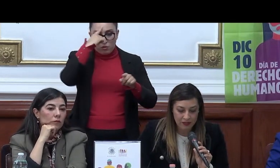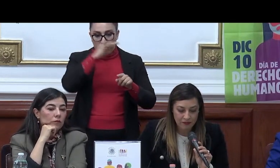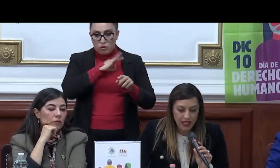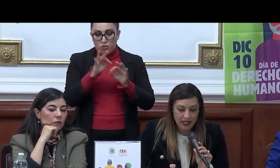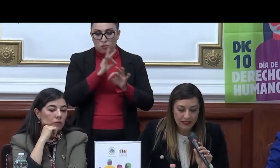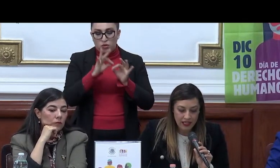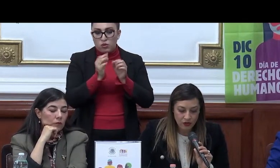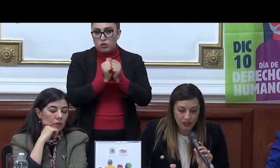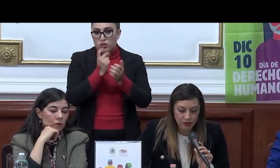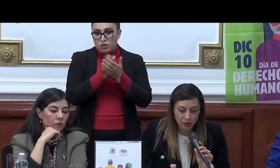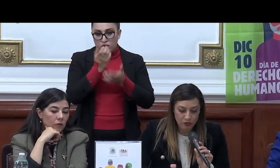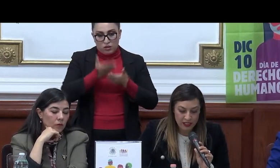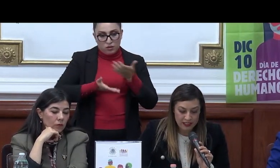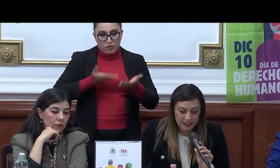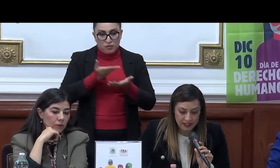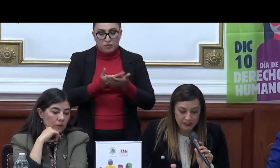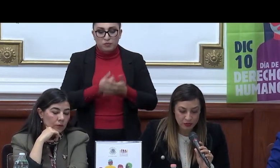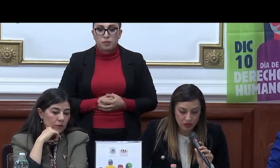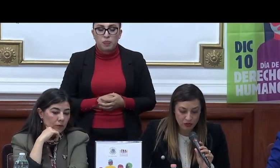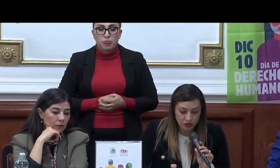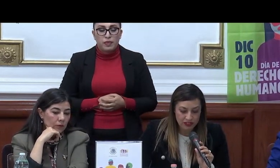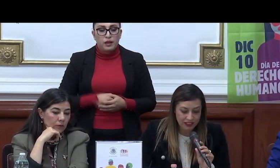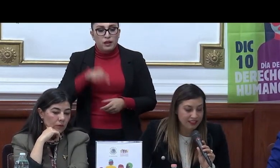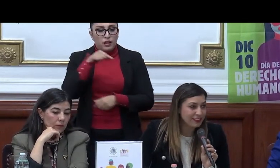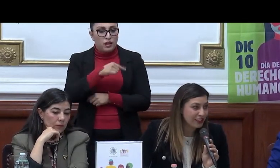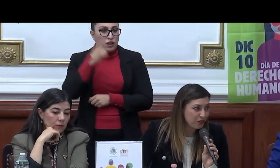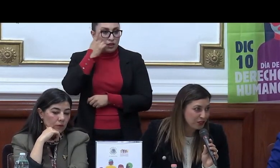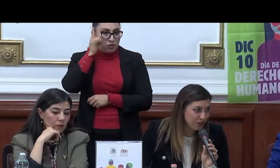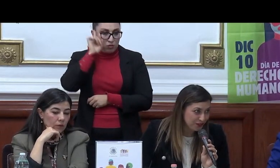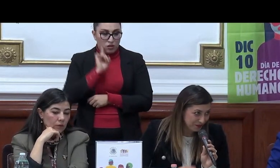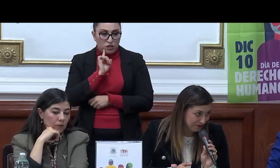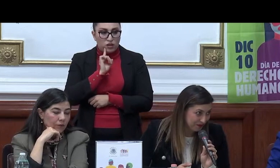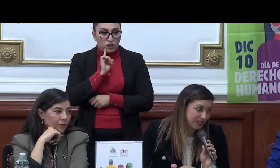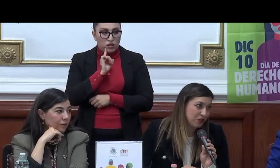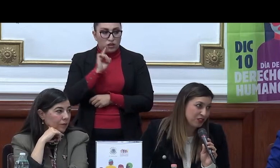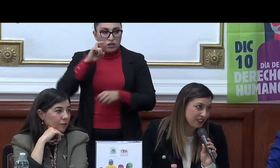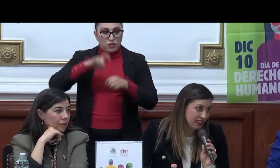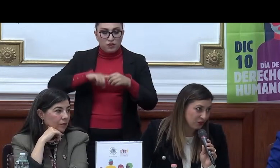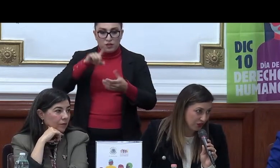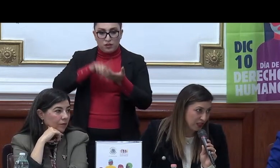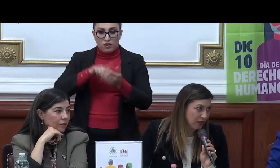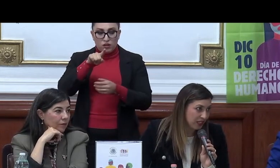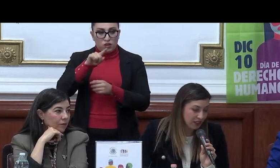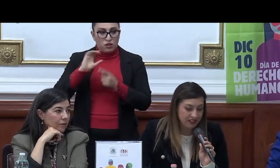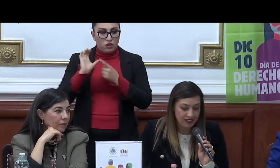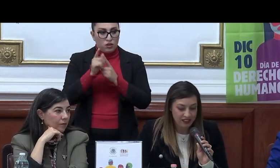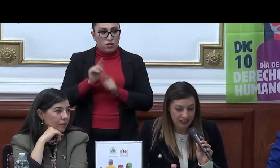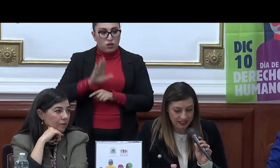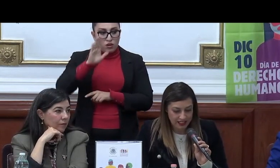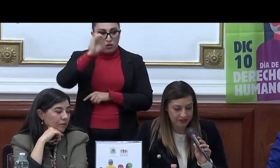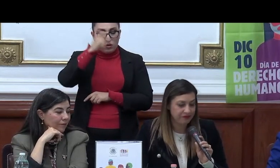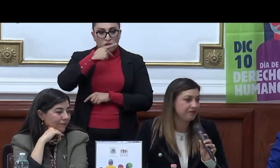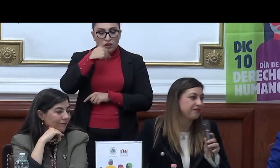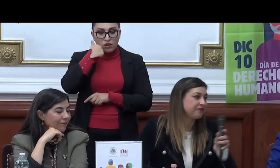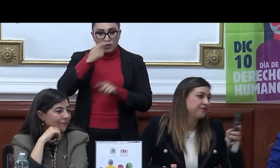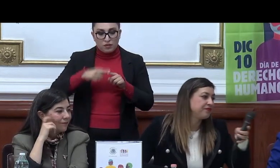materia. Dado que la proponente de este punto de acuerdo es integrante de esta comisión, si gusta hacer uso de la palabra, la